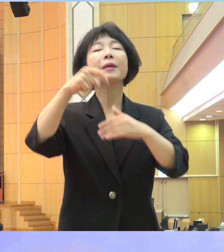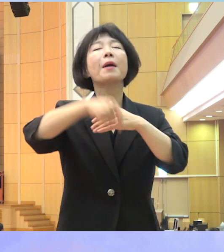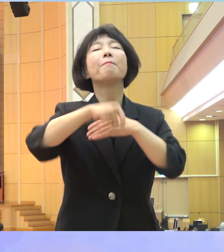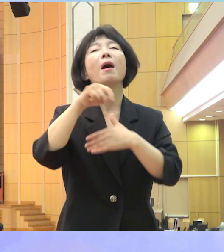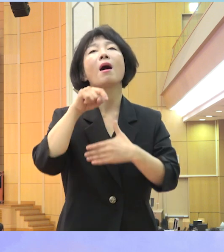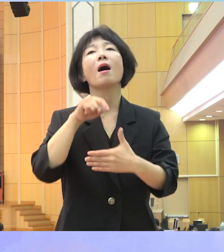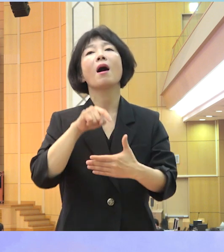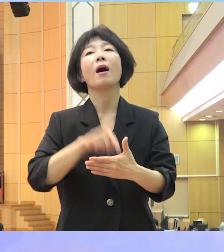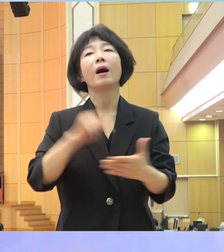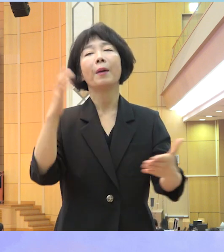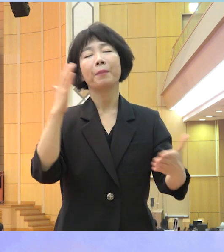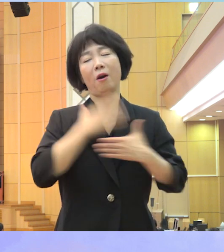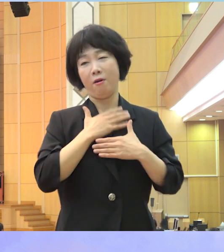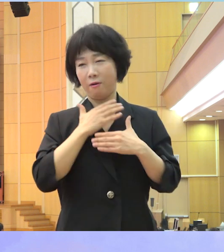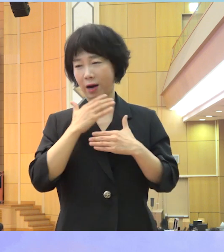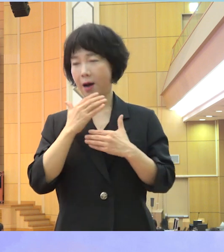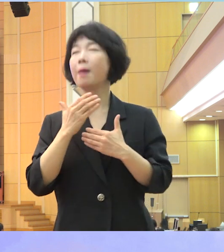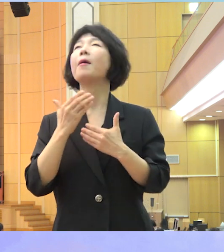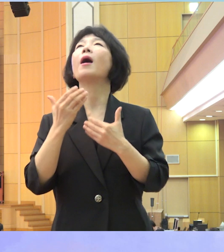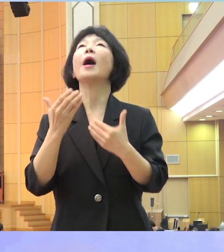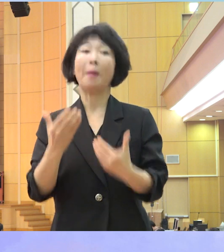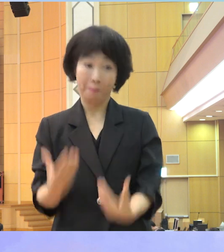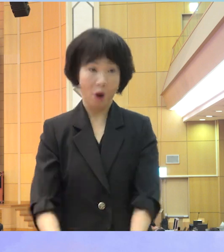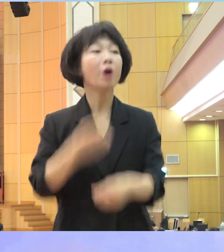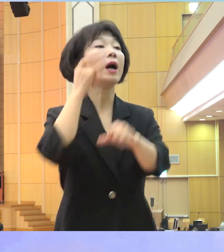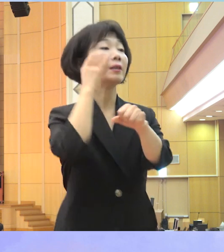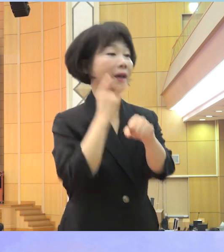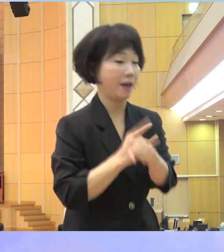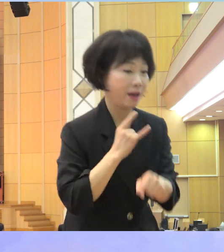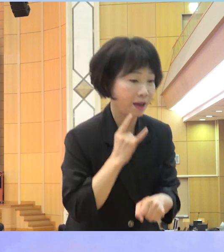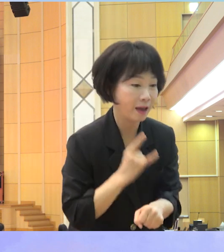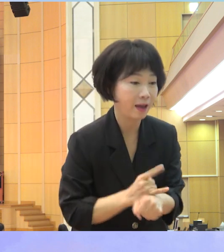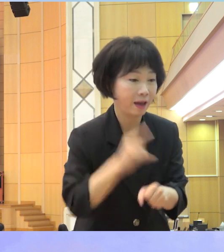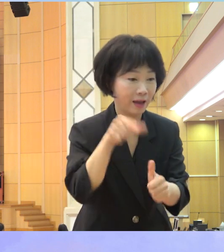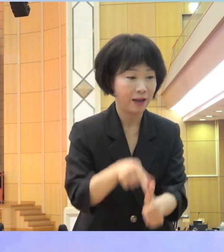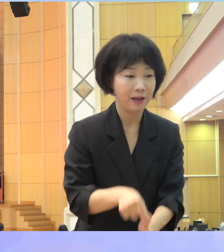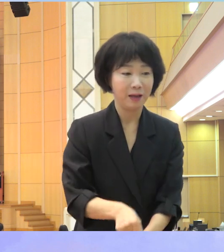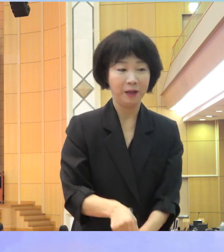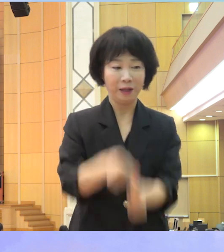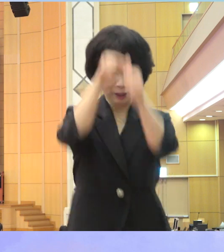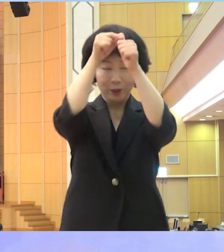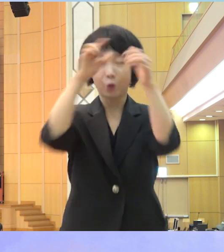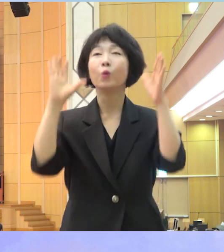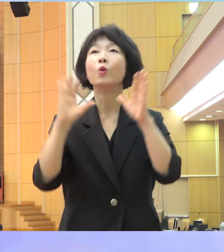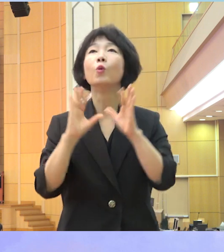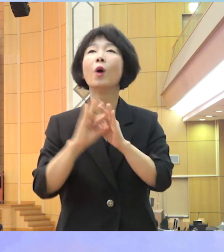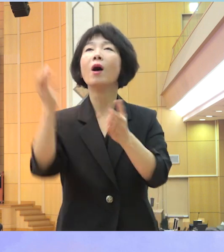비로소 나의 마음 평안해.